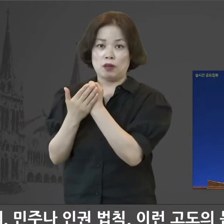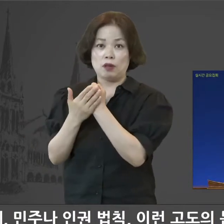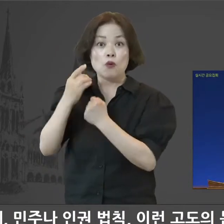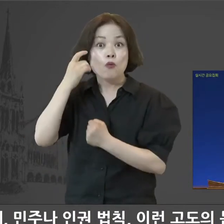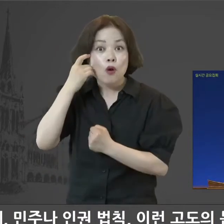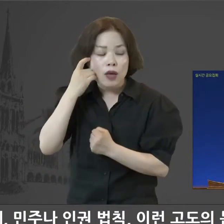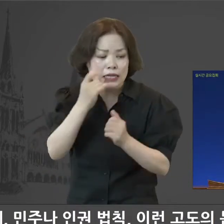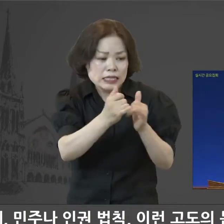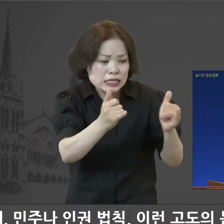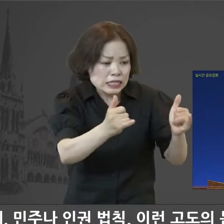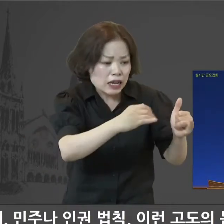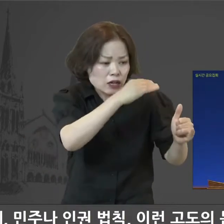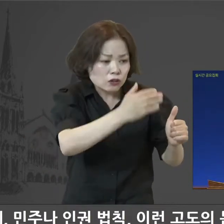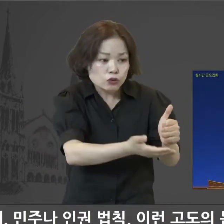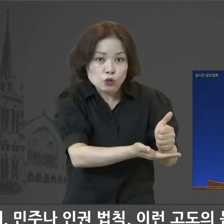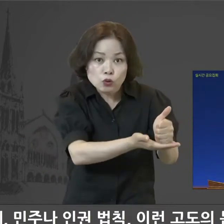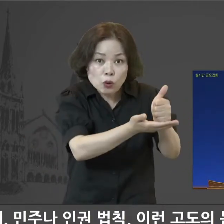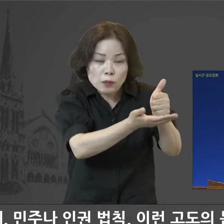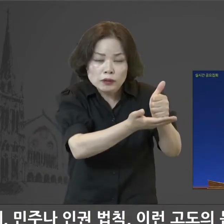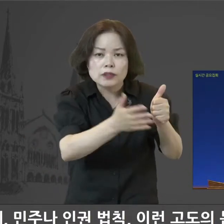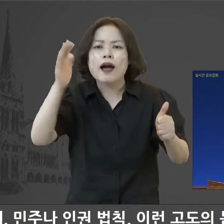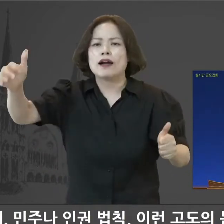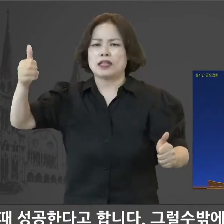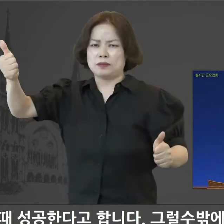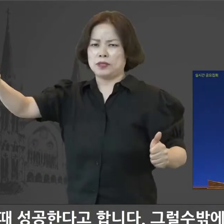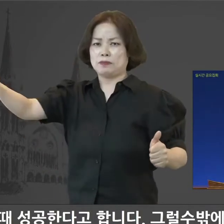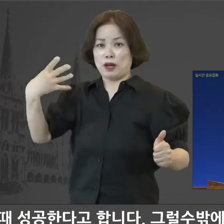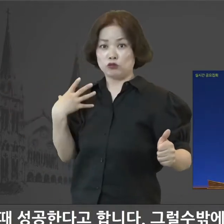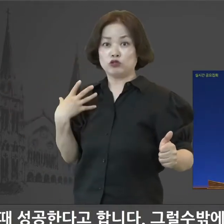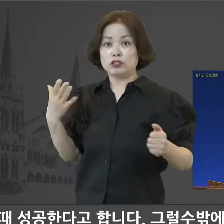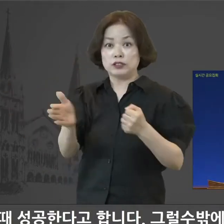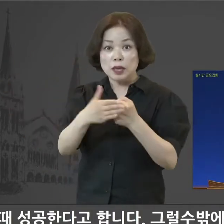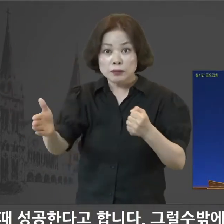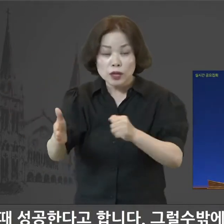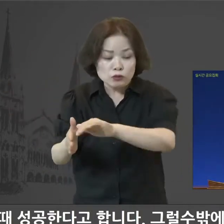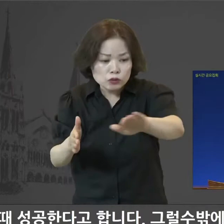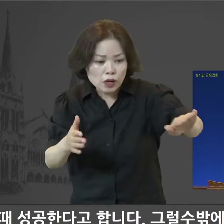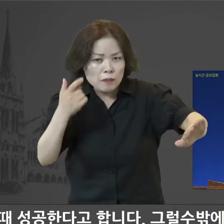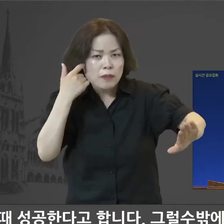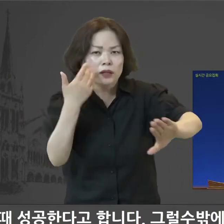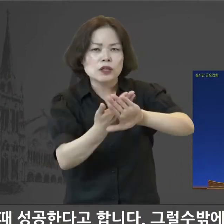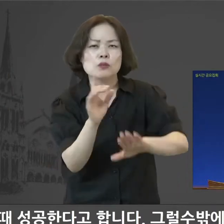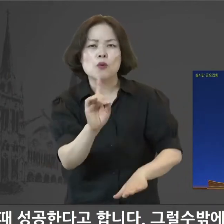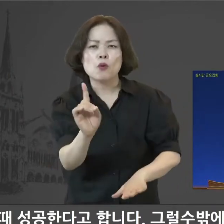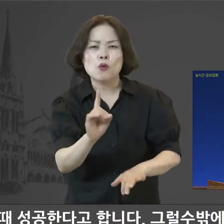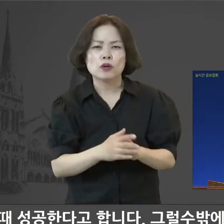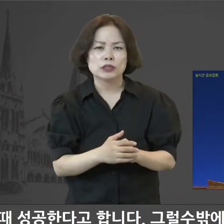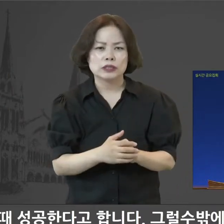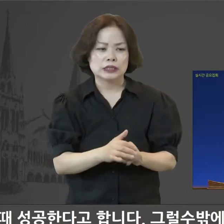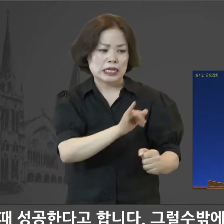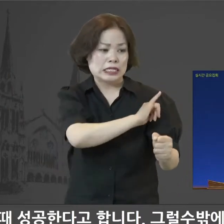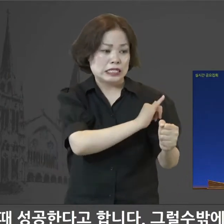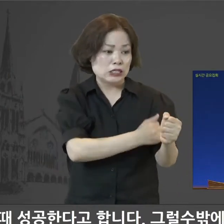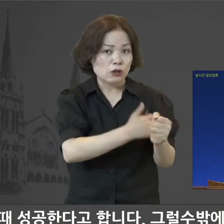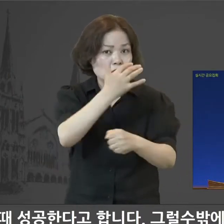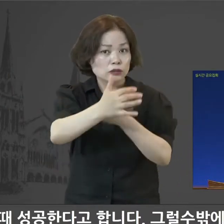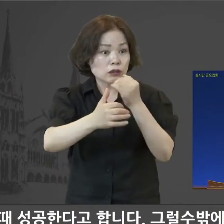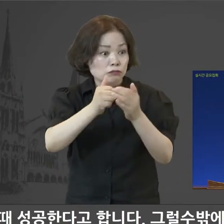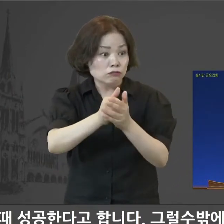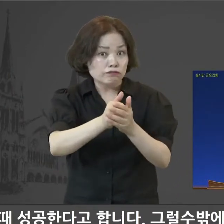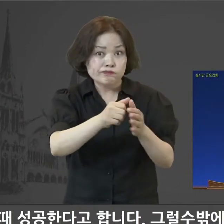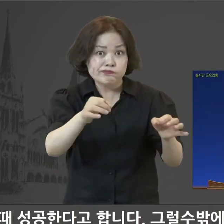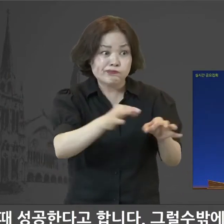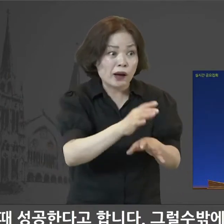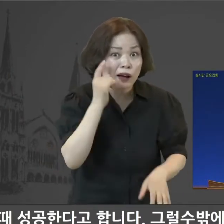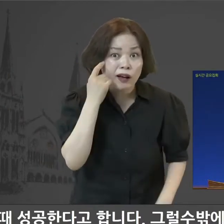왜냐하면 인간을 존엄하다고 해주신 분이 하나님이시기 때문에. 근데 우리가 반대로 어떻게 가는 거예요? 인권에서 하나님을 지웁시다. 그러니까